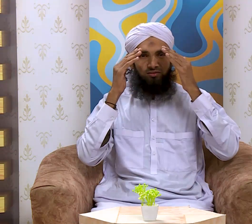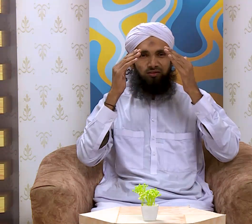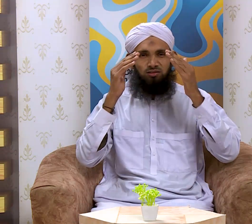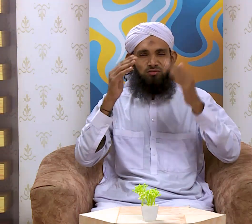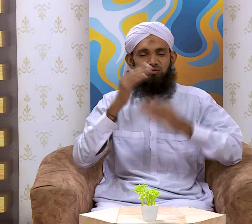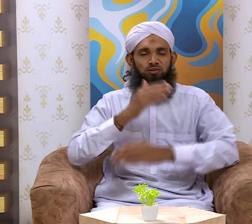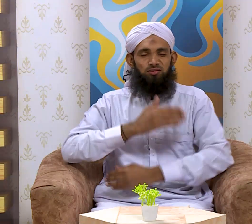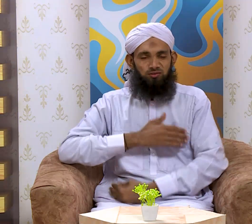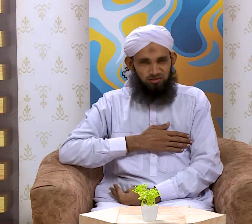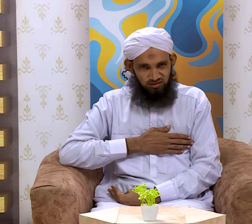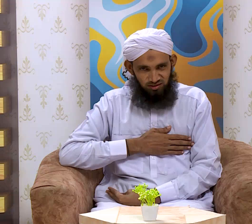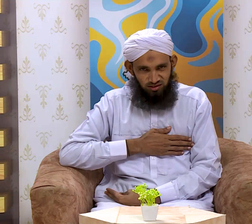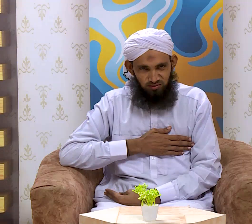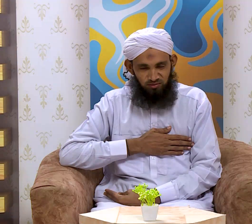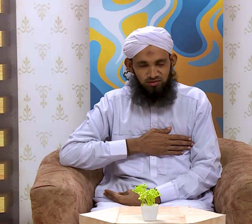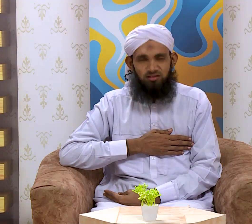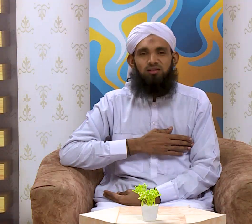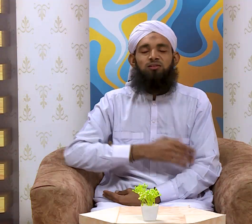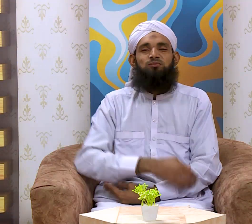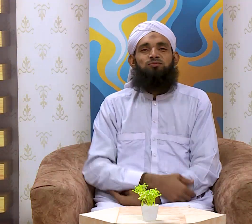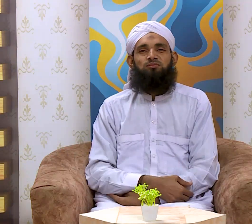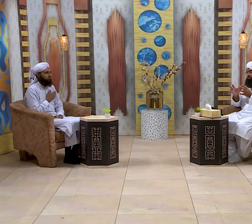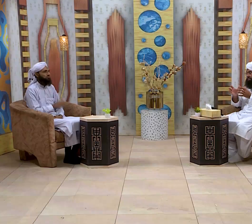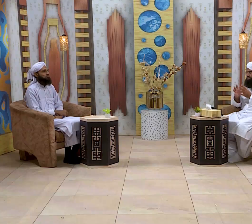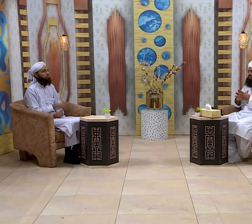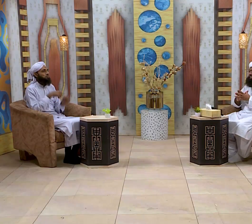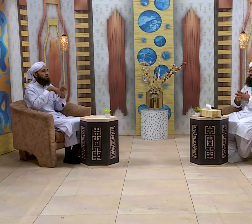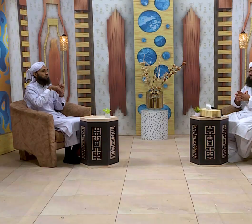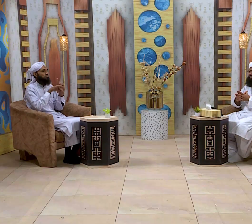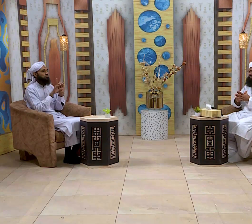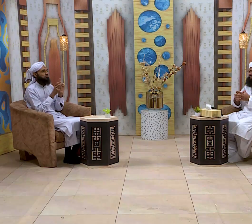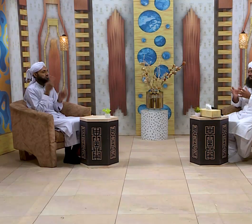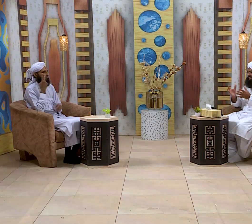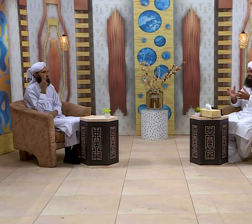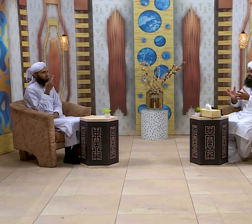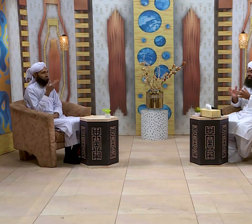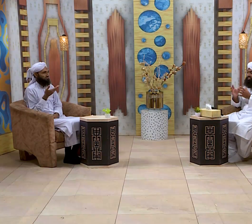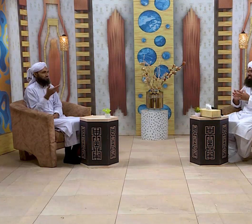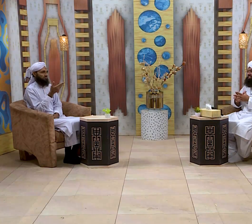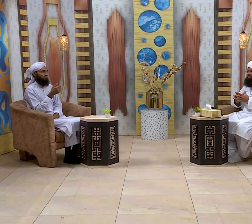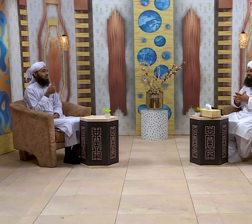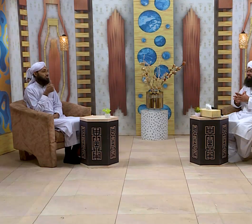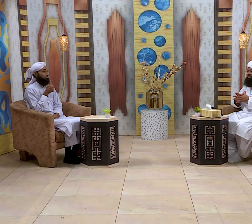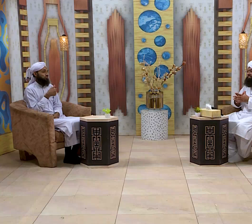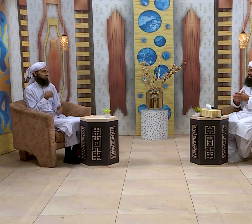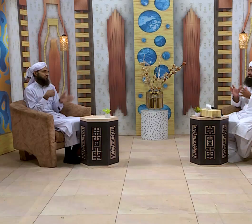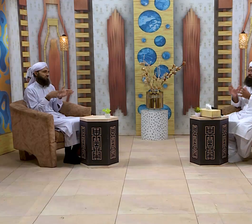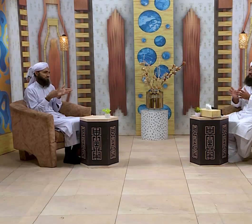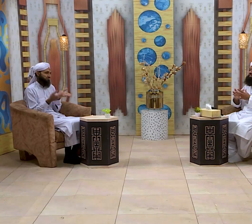صلی اللہ علیہ وآلہ وصحبہ وبارک وسلم۔ مدنی چینل کے ناظرین، آئیے اچھی اچھی نیتیں کر لیتے ہیں۔ اللہ پاک کی